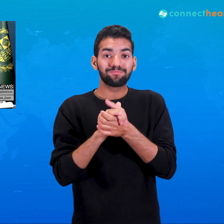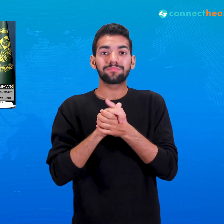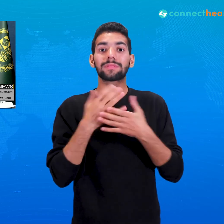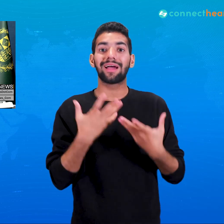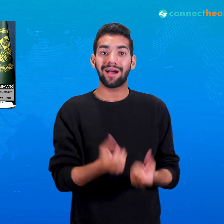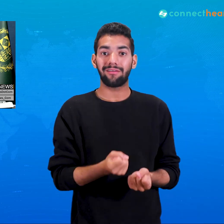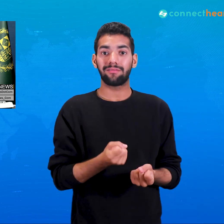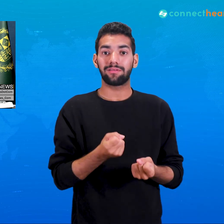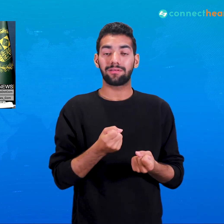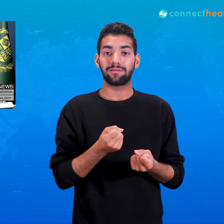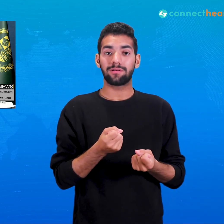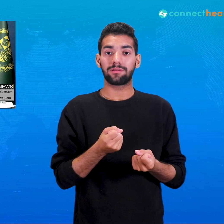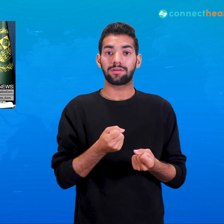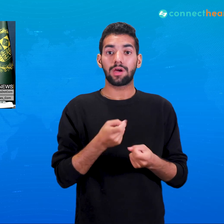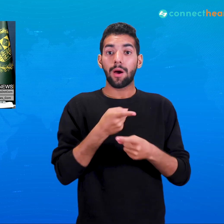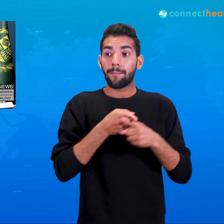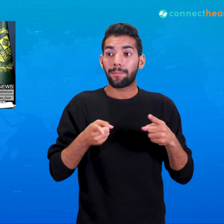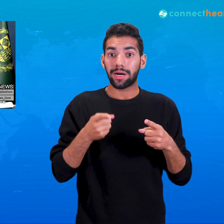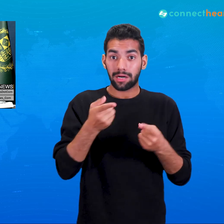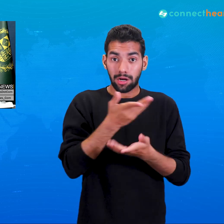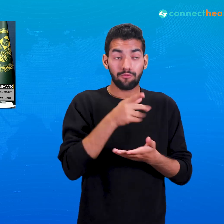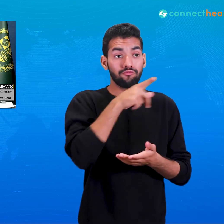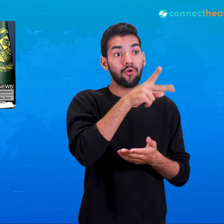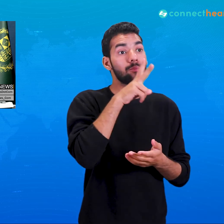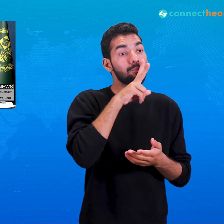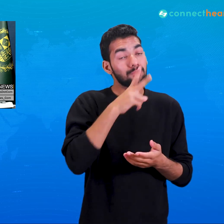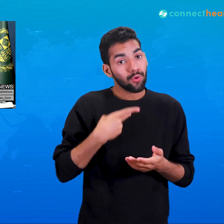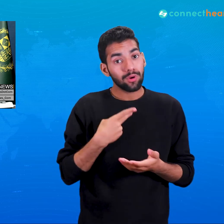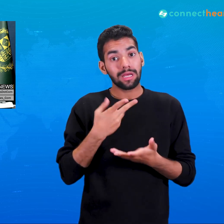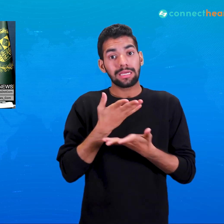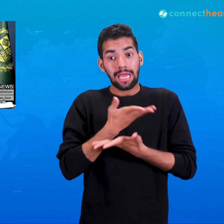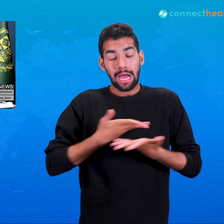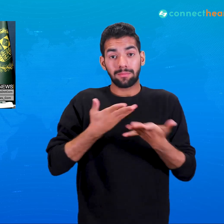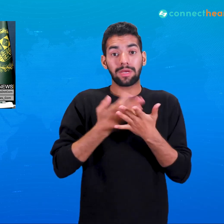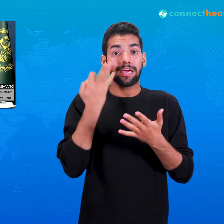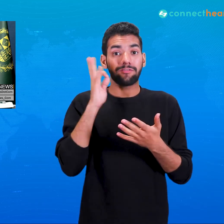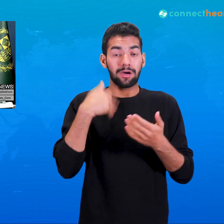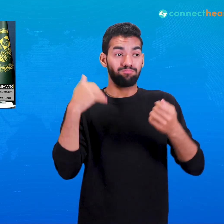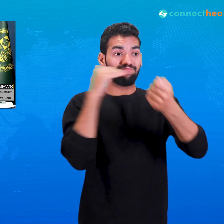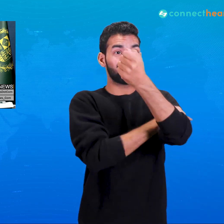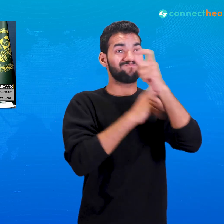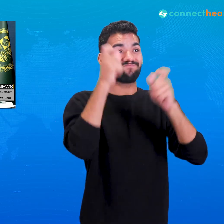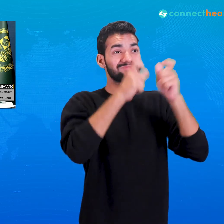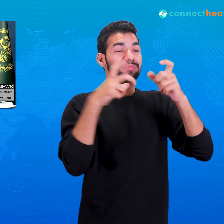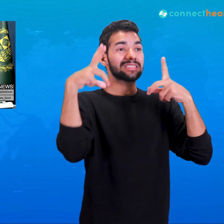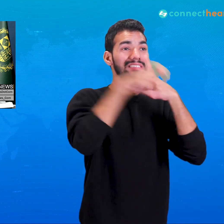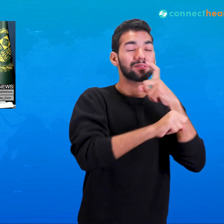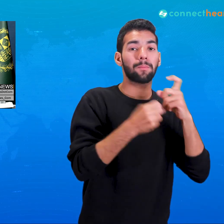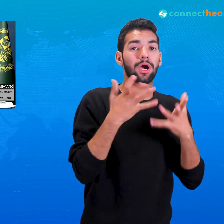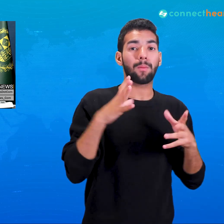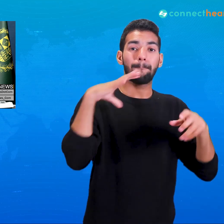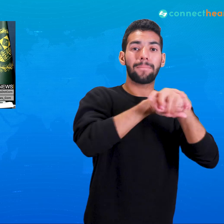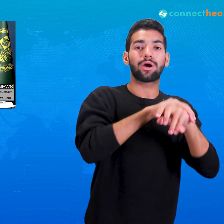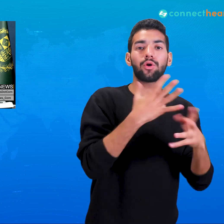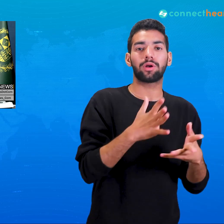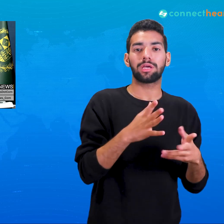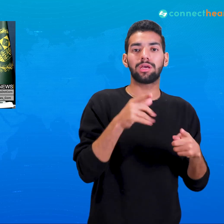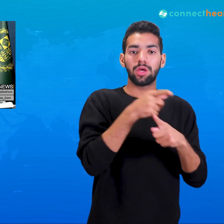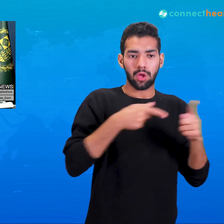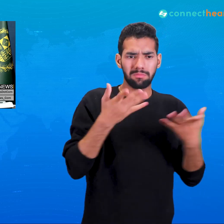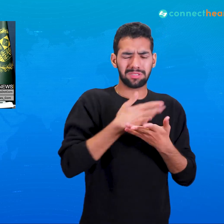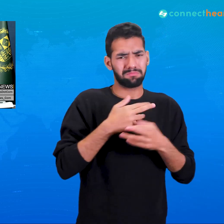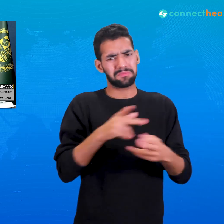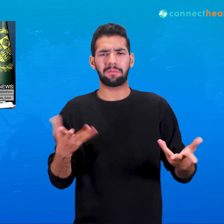سکتے، اور انہوں نے جس عظیم شخص نے کہا ہوا کہ تمہاری قوم برباد ہو جائے گی اگر طاقتور کو نہیں تم پکڑو گے، اور وہ